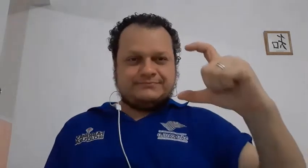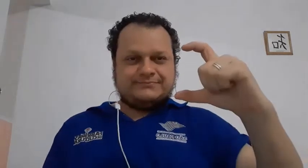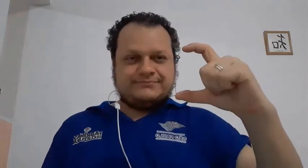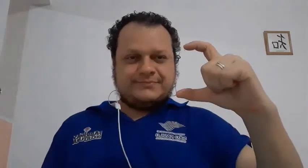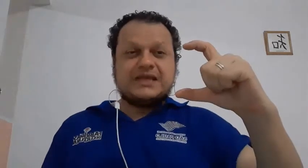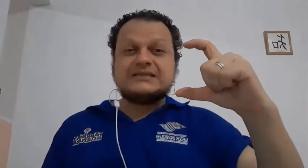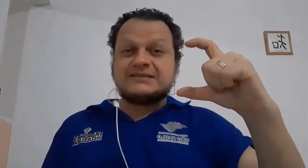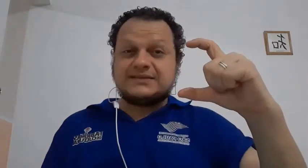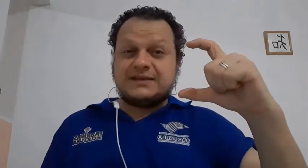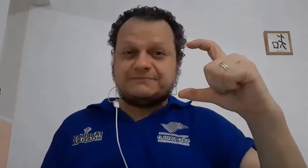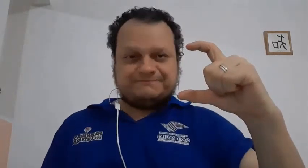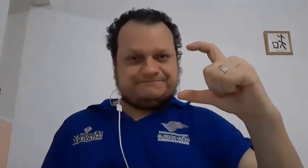C.